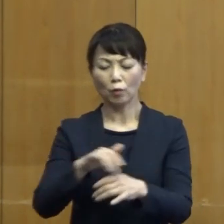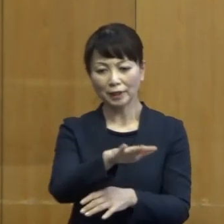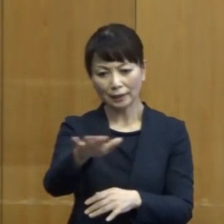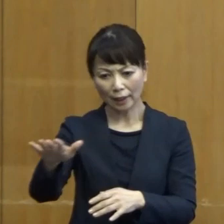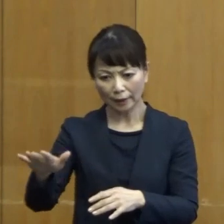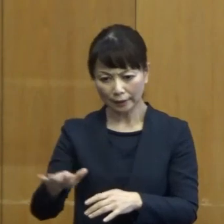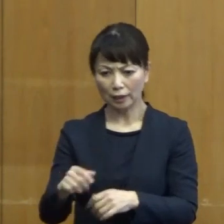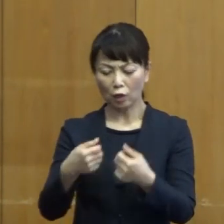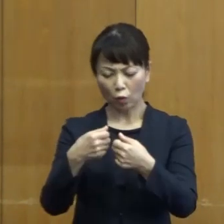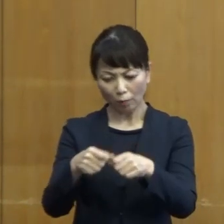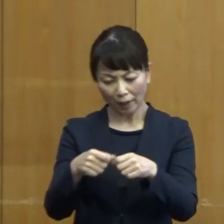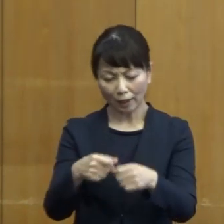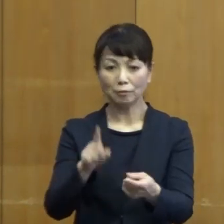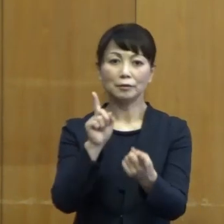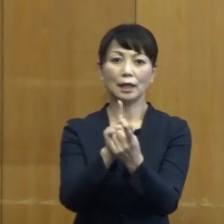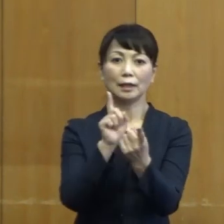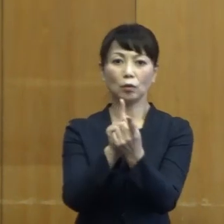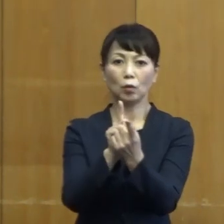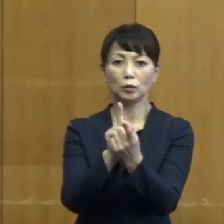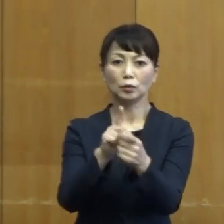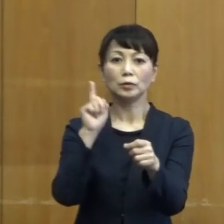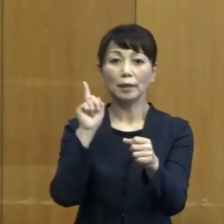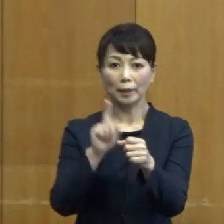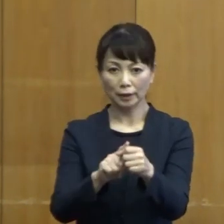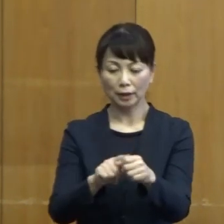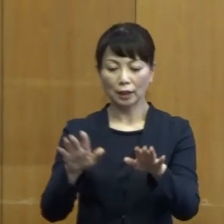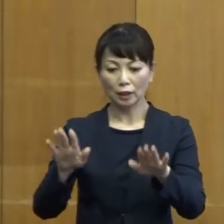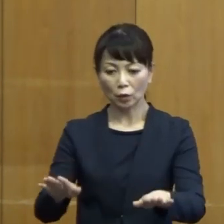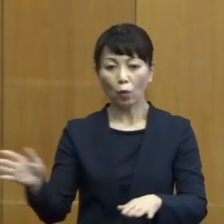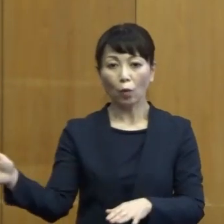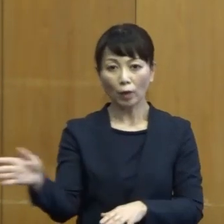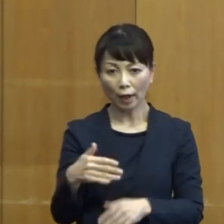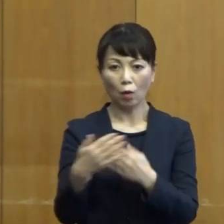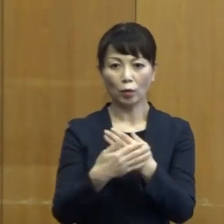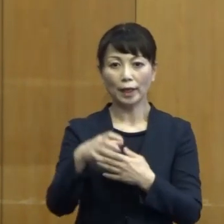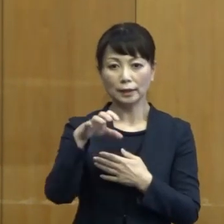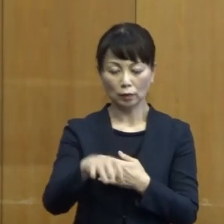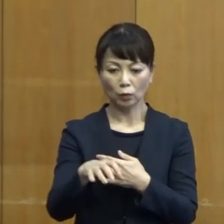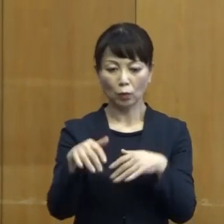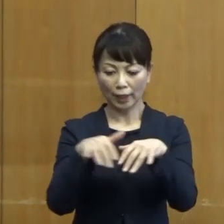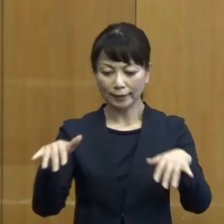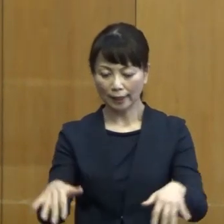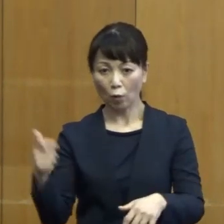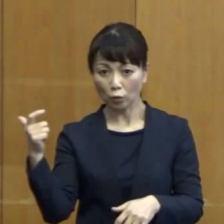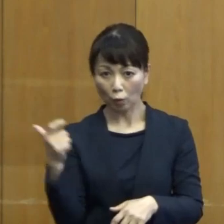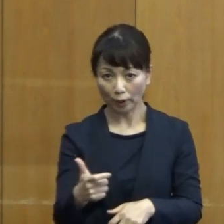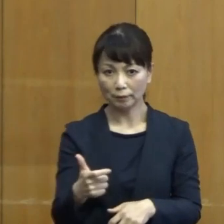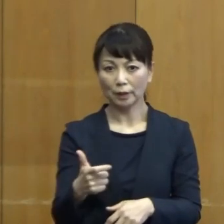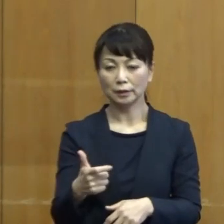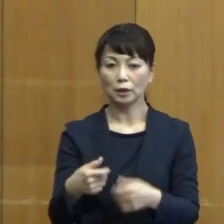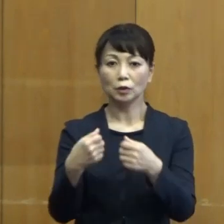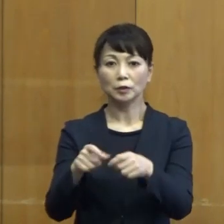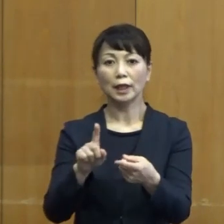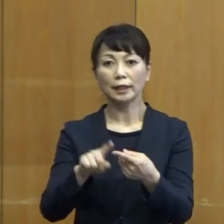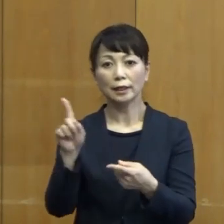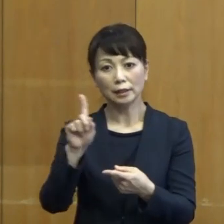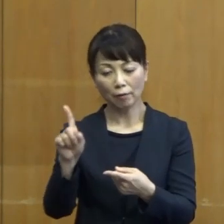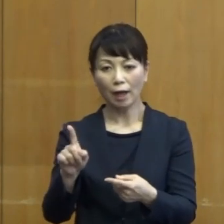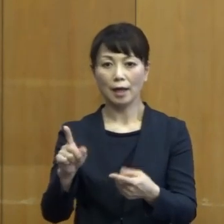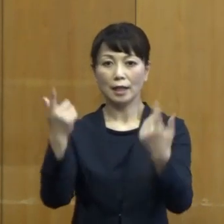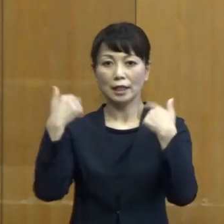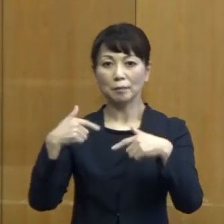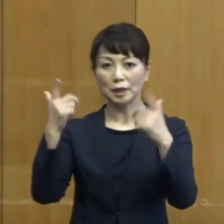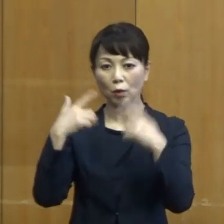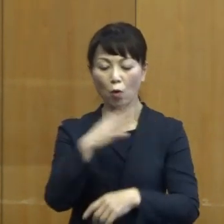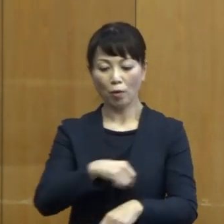細かく対応するため、本日から保健所の体制を強化します。具体的には日々の健康